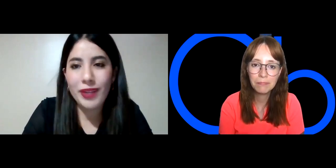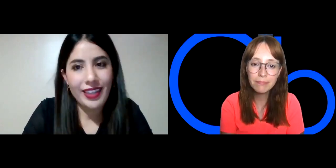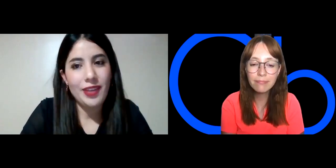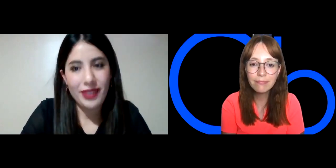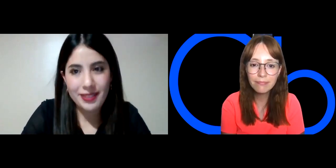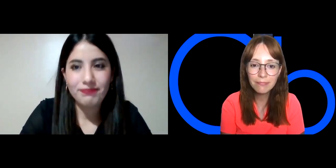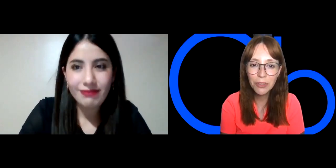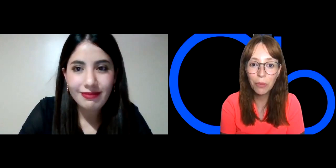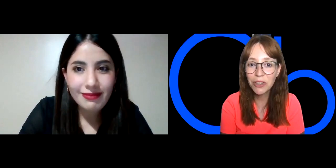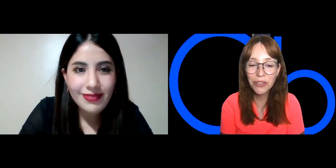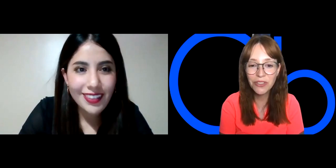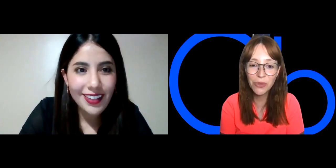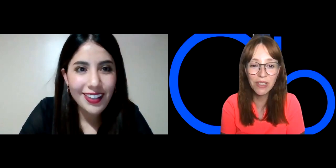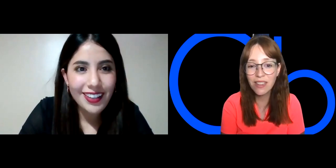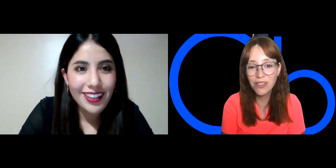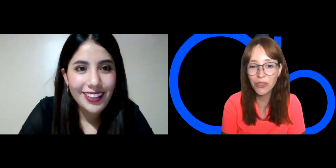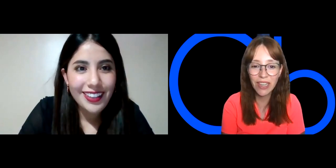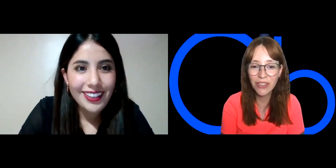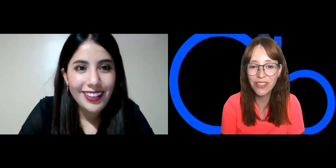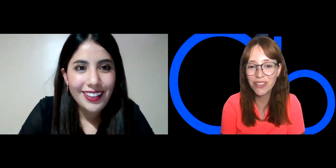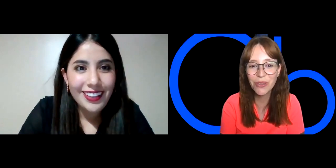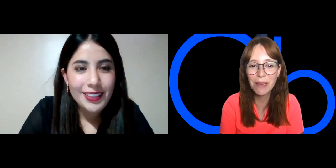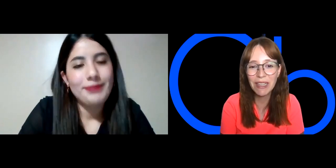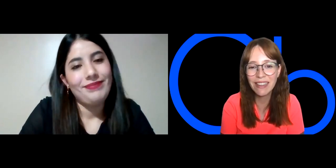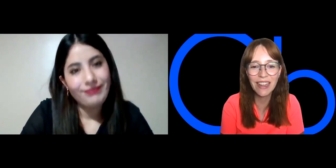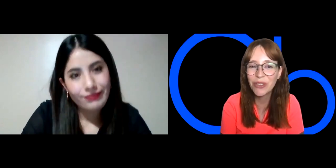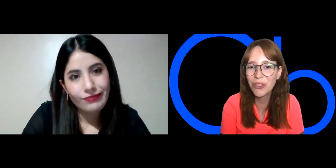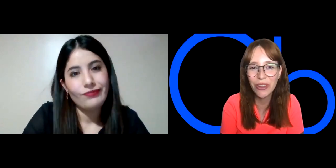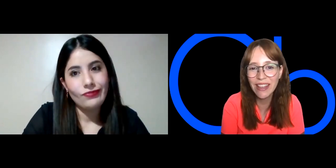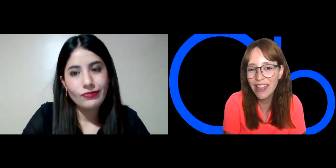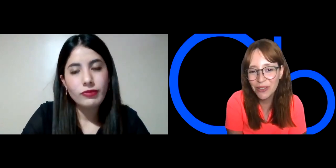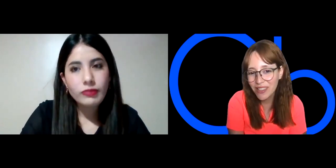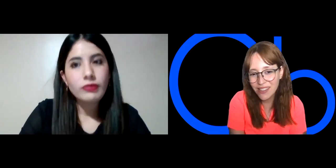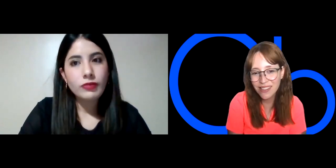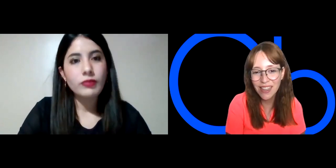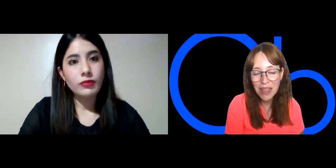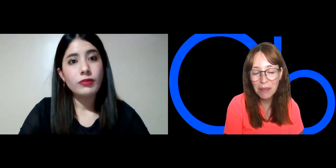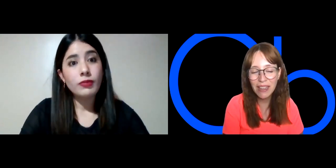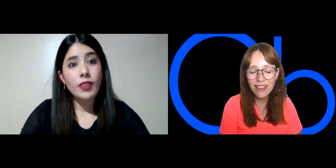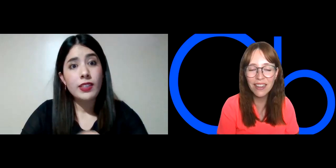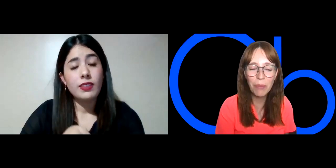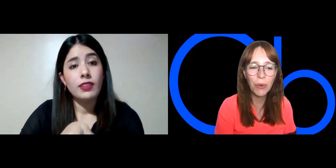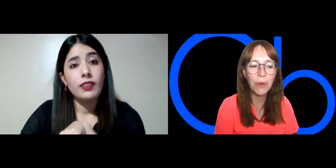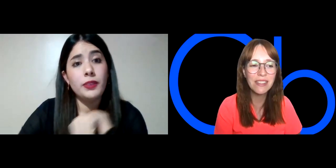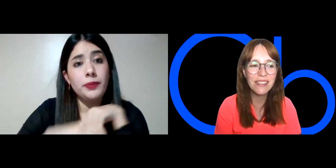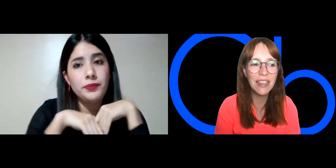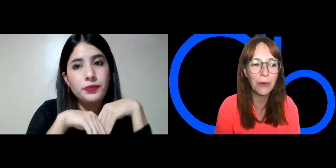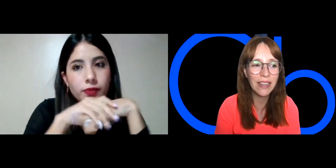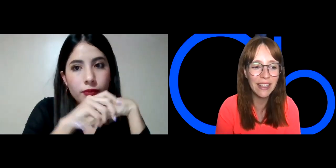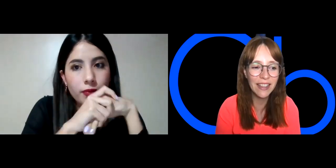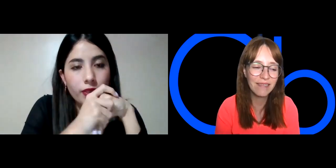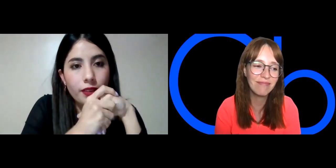muy platicadores. Como a todos nos gusta ser escuchados, nos gusta platicar nuestro día, o sea, y me encanta que promuevas